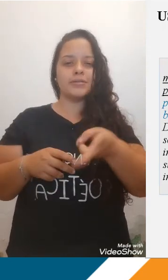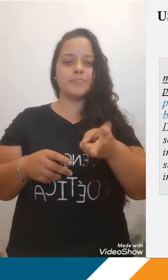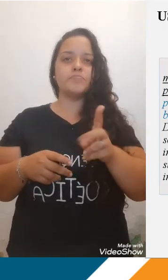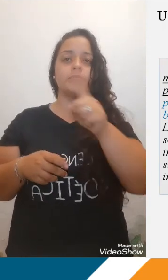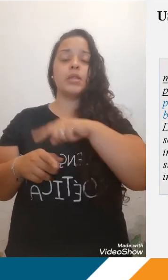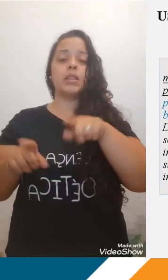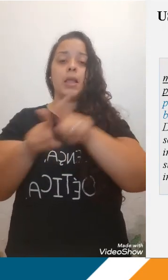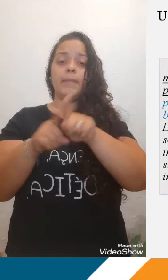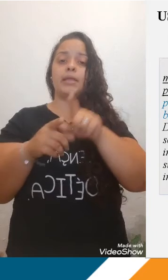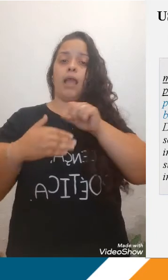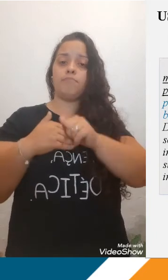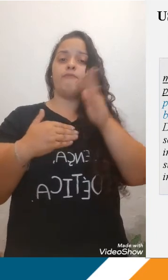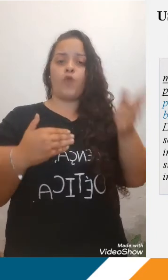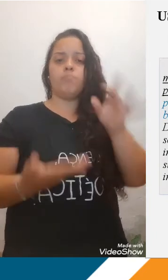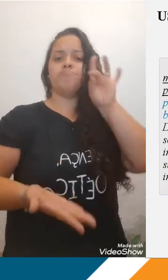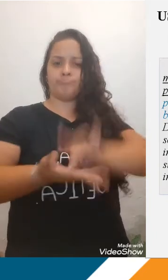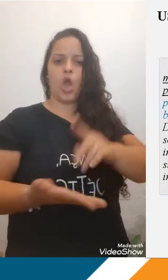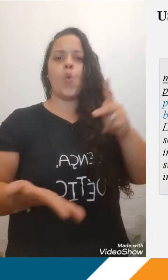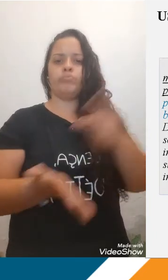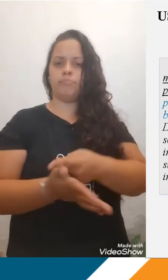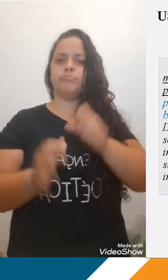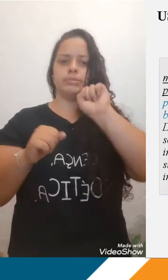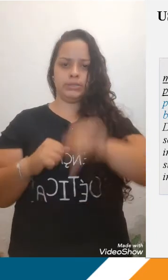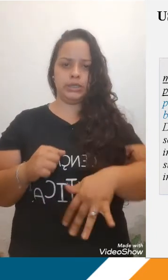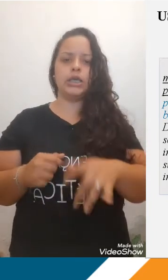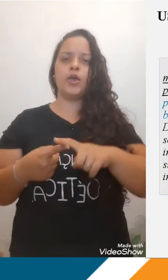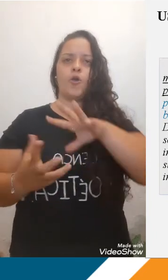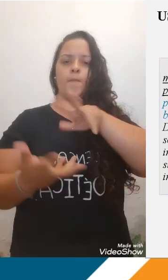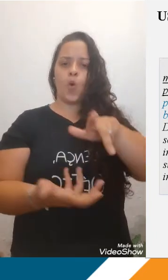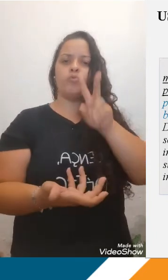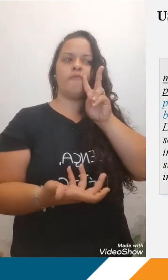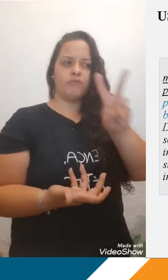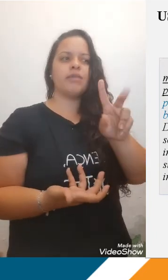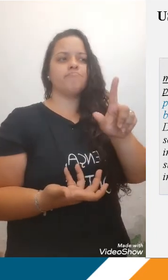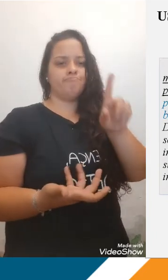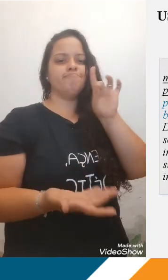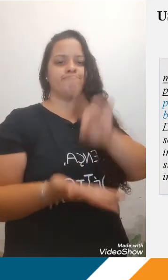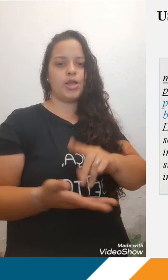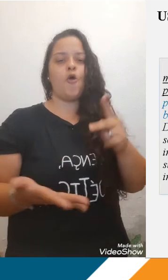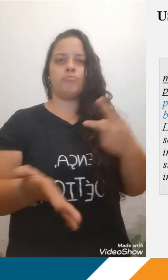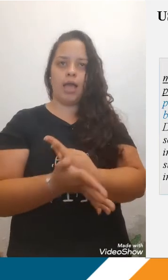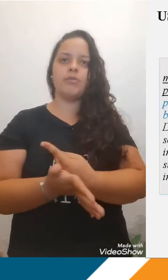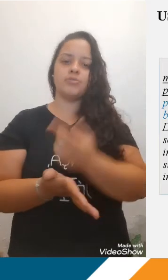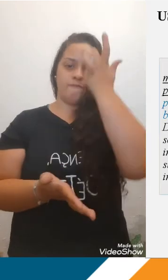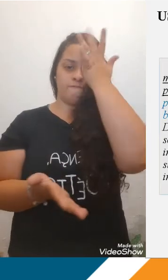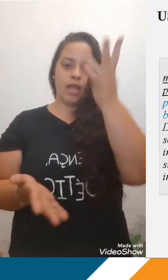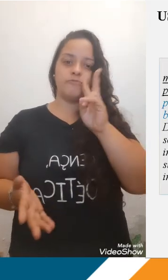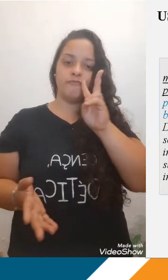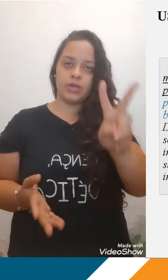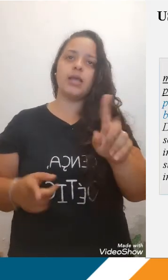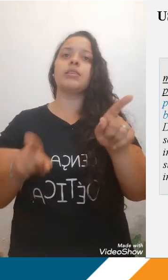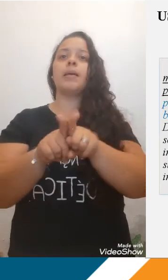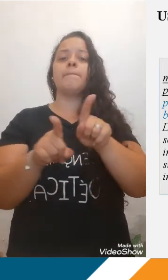relação externa, ele é justificável no mundo, a gente consegue encontrar essa referência com facilidade. É pertinente,